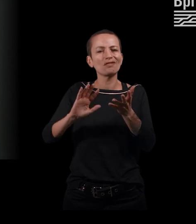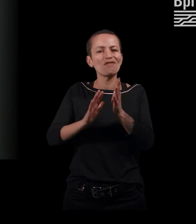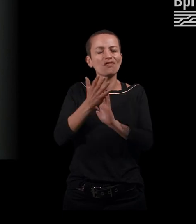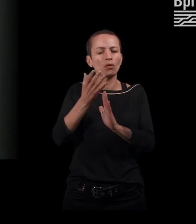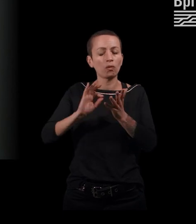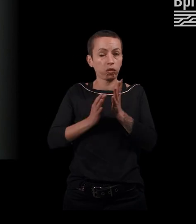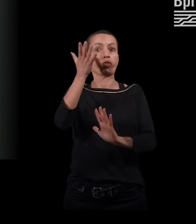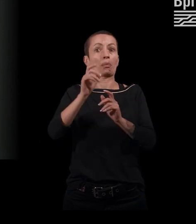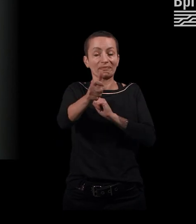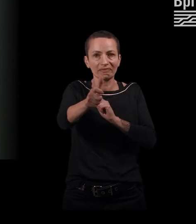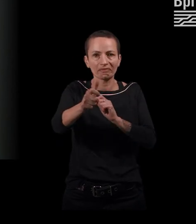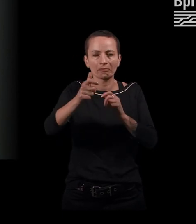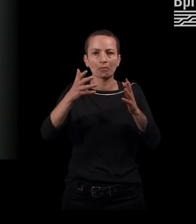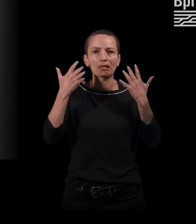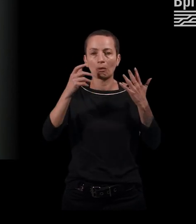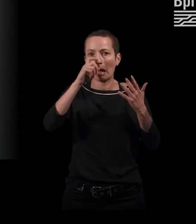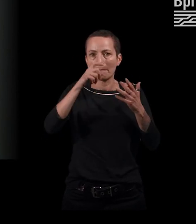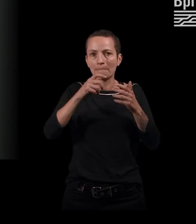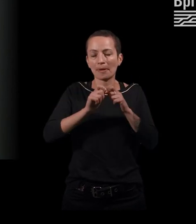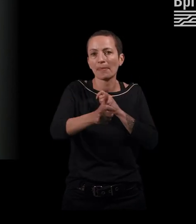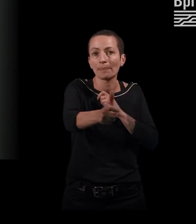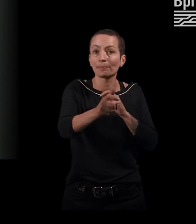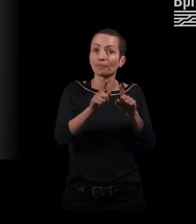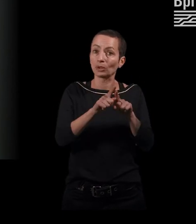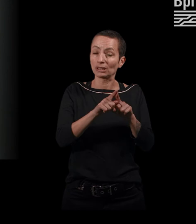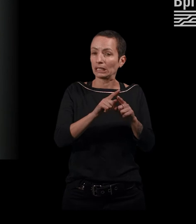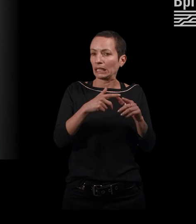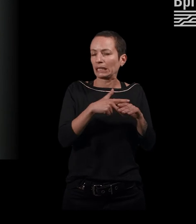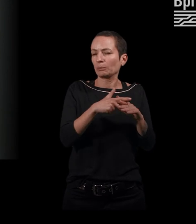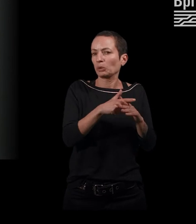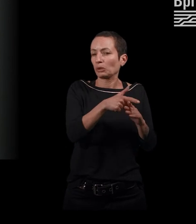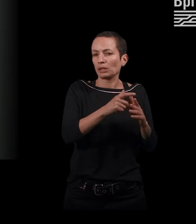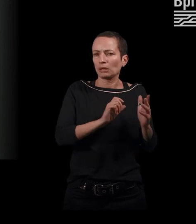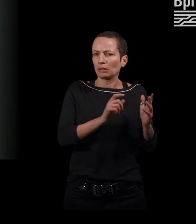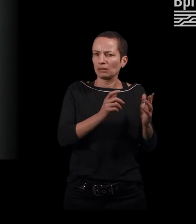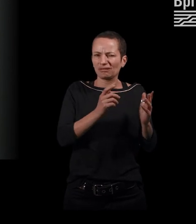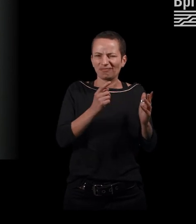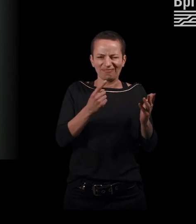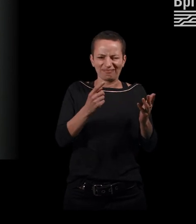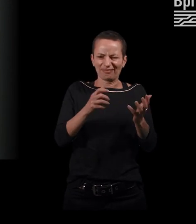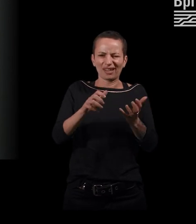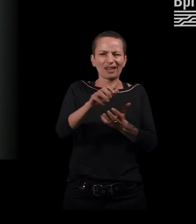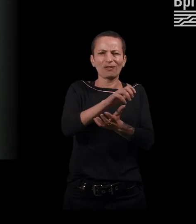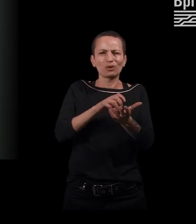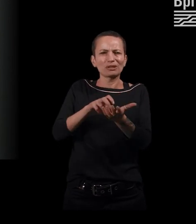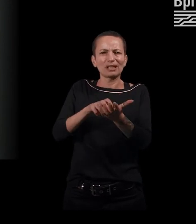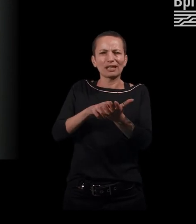arabes, et ça commence aussi avec une grande amertume de l'échec de la révolution